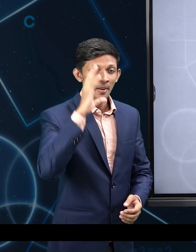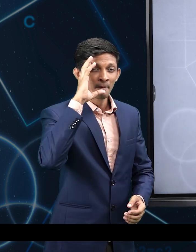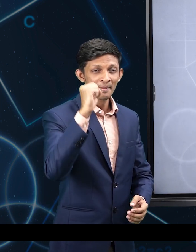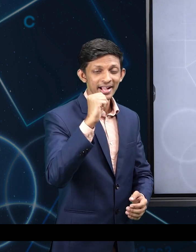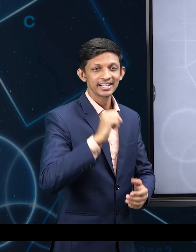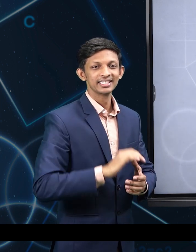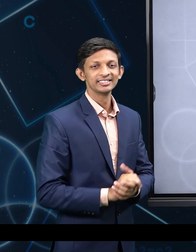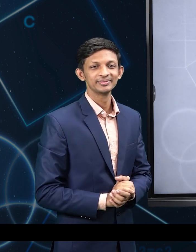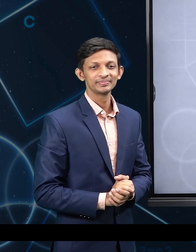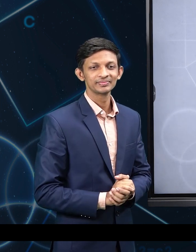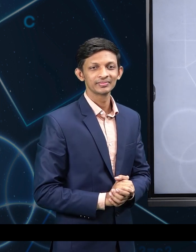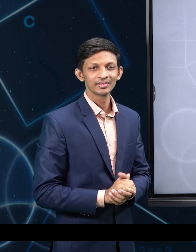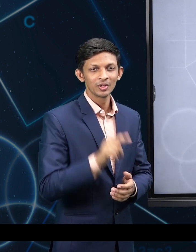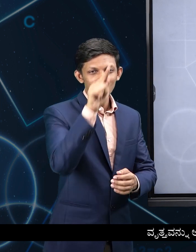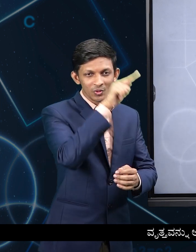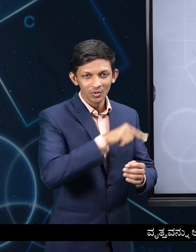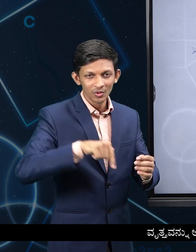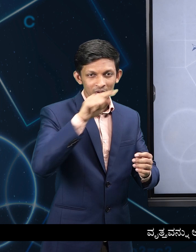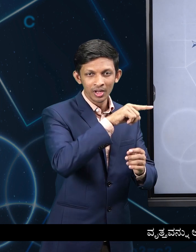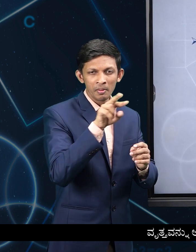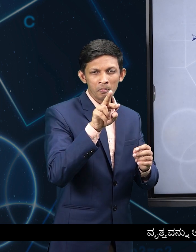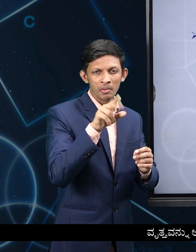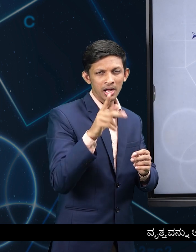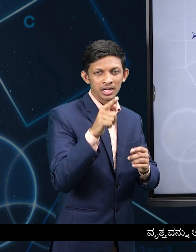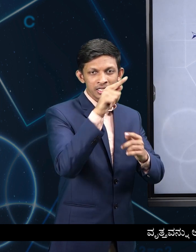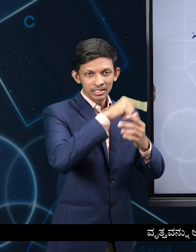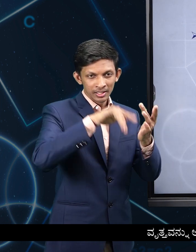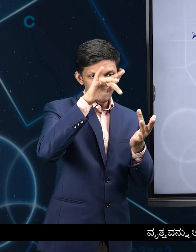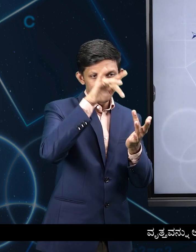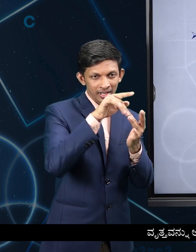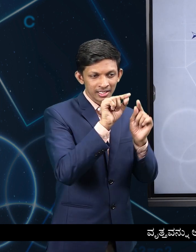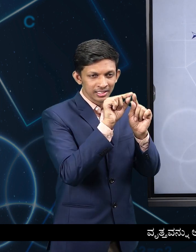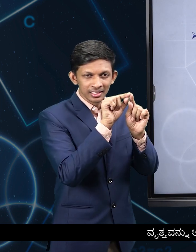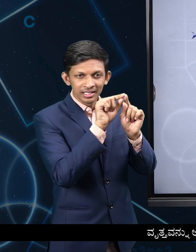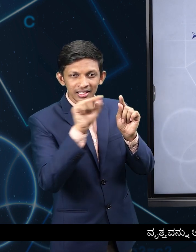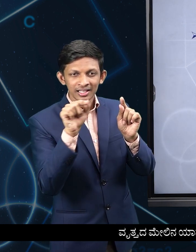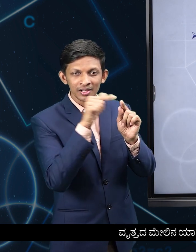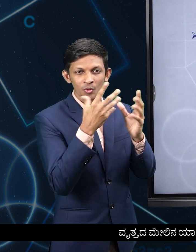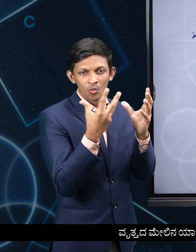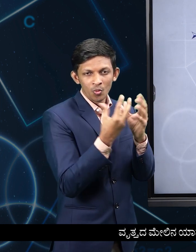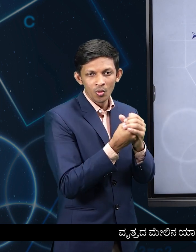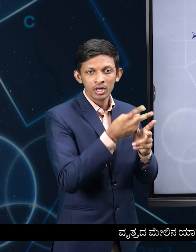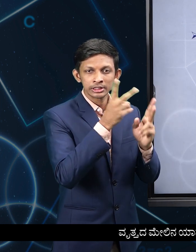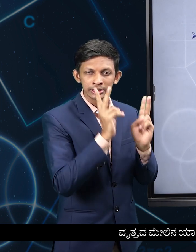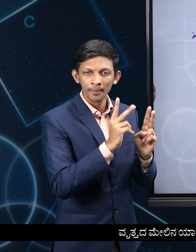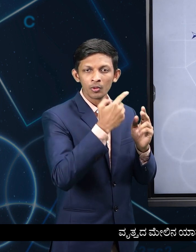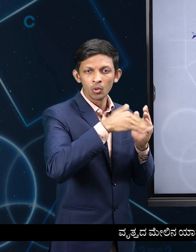ನೆನಪಿಡಬೇಕಾದ ಅಂಶಗಳು: ವೃತ್ತವನ್ನು ಅದರ ಕೇಂದ್ರ ಮತ್ತು ತ್ರಿಜ್ಯದಿಂದ ವ್ಯಾಖ್ಯಾನಿಸಲಾಗಿದೆ. ವೃತ್ತದ ಮೇಲಿನ ಯಾವುದೇ ಬಿಂದುವಿನಿಂದ